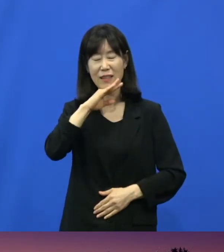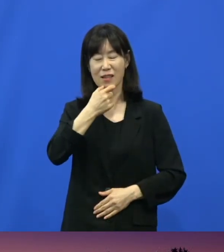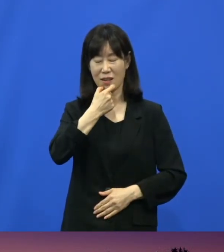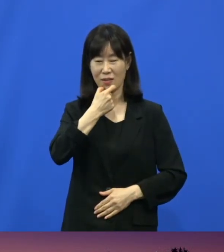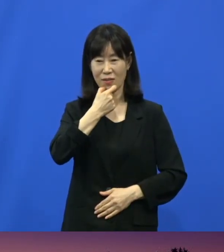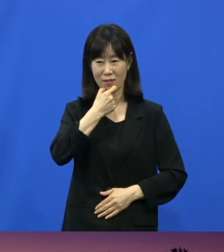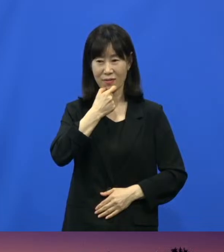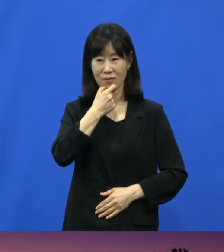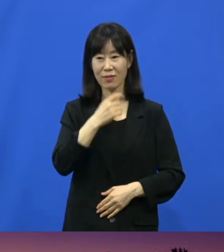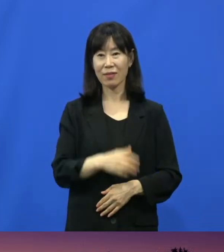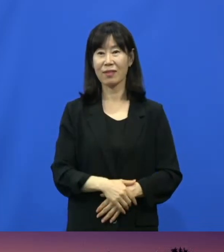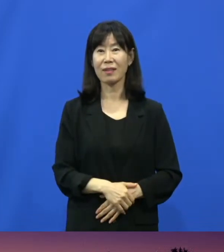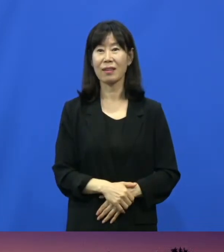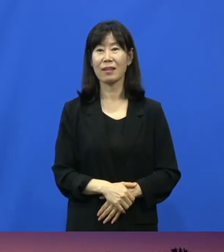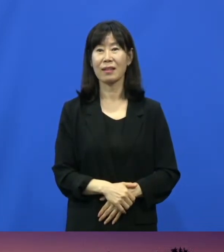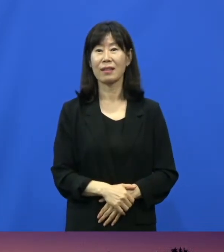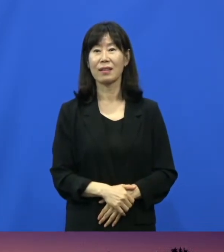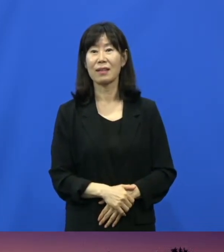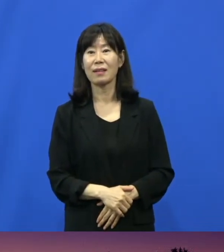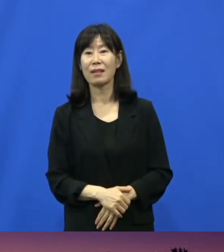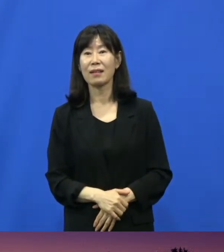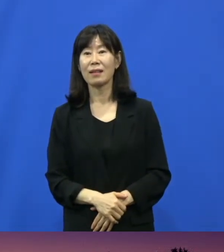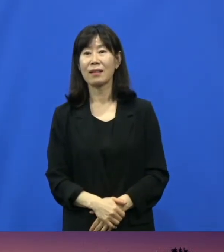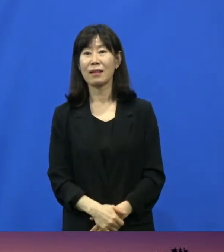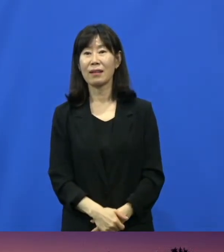됐습니다. No thank you.